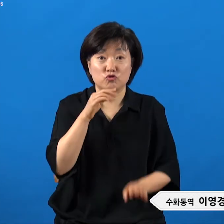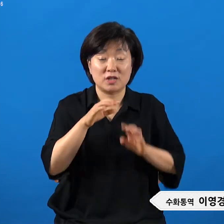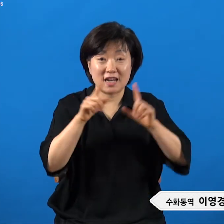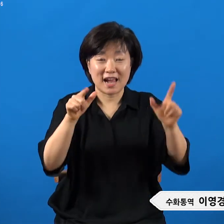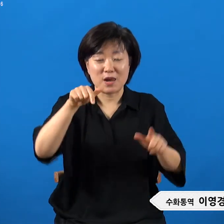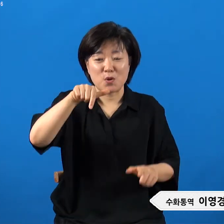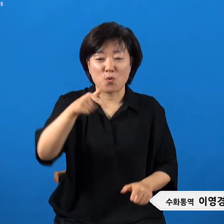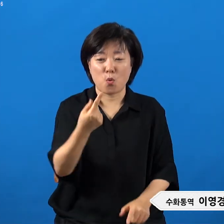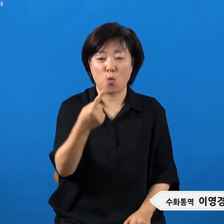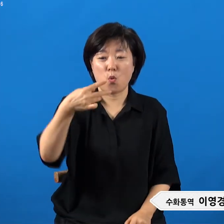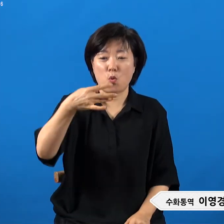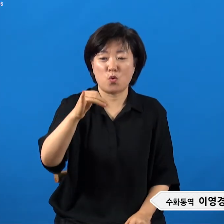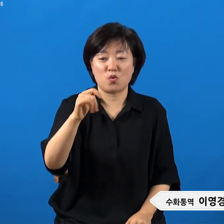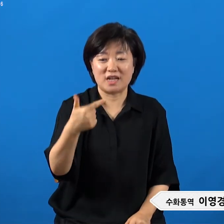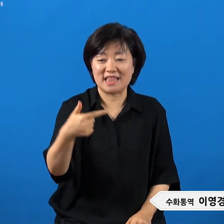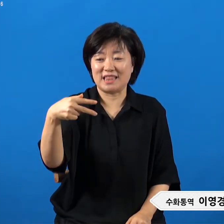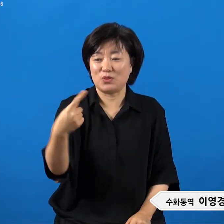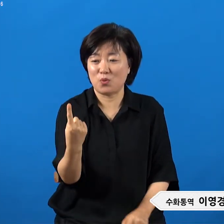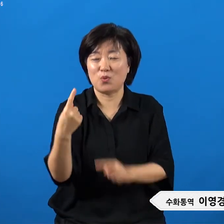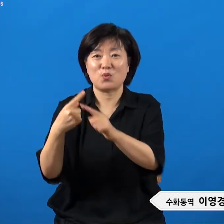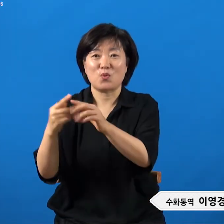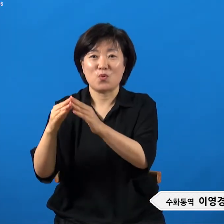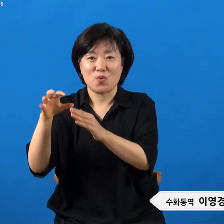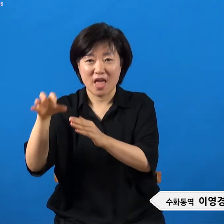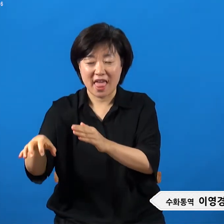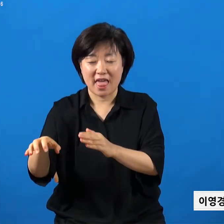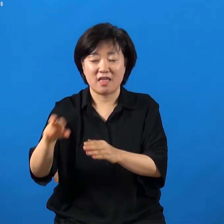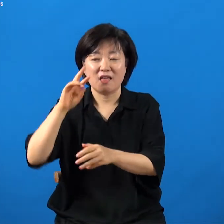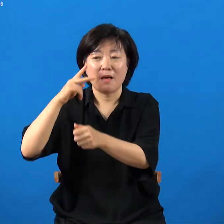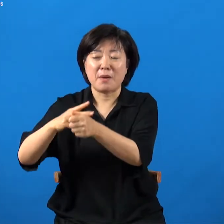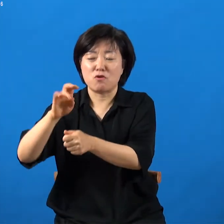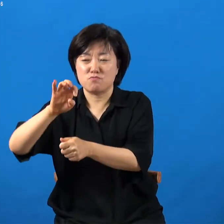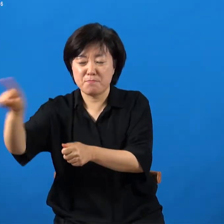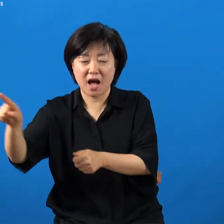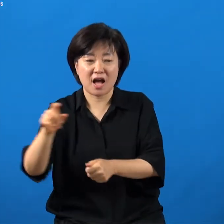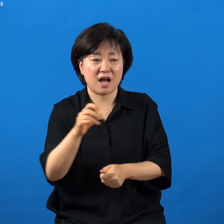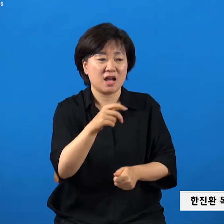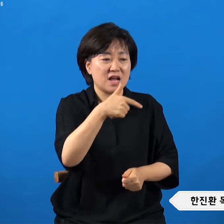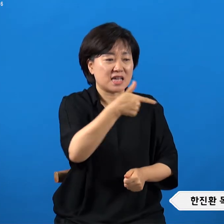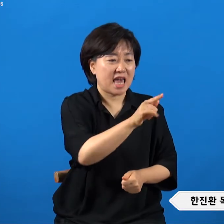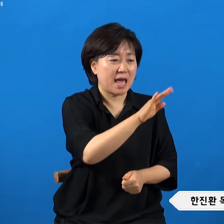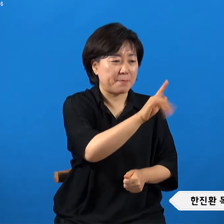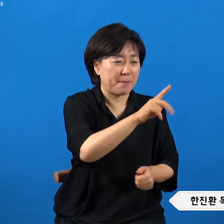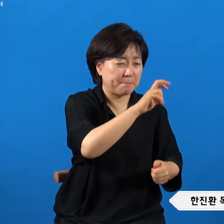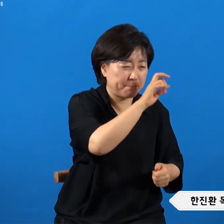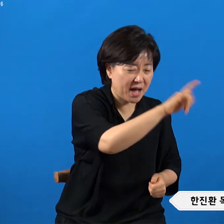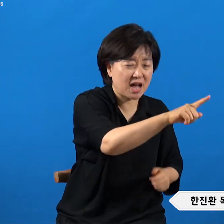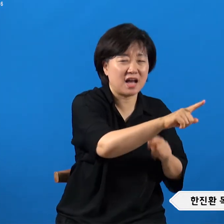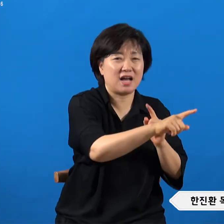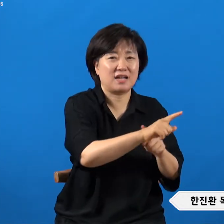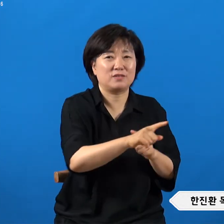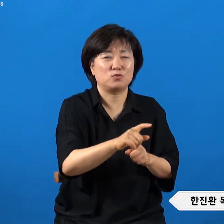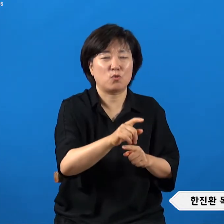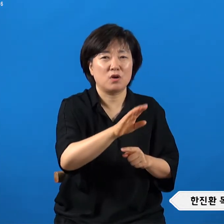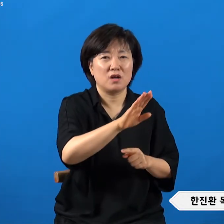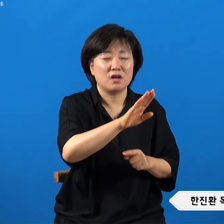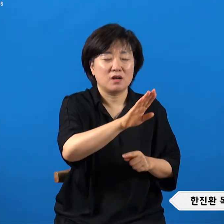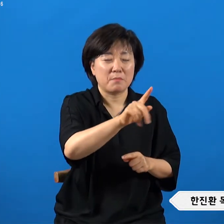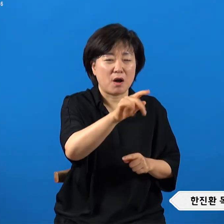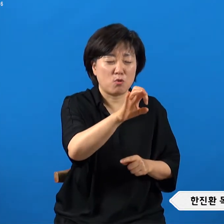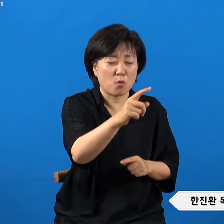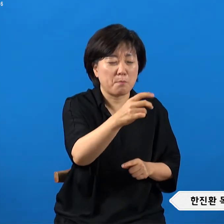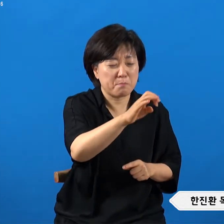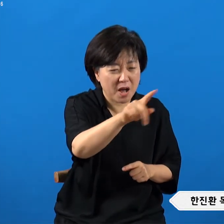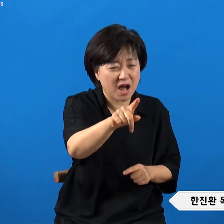지난주일 고린도 교회에 바울파, 아볼로파, 게바파, 그리스도파 그런 파당이 많이 있었다는 것